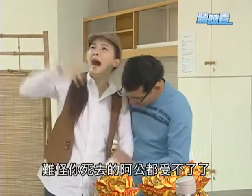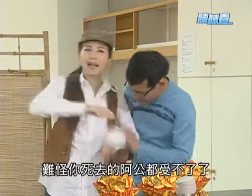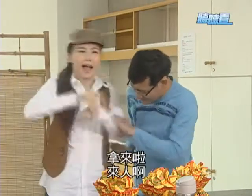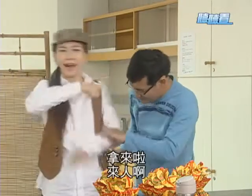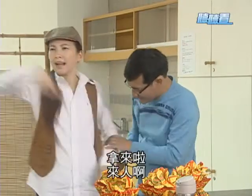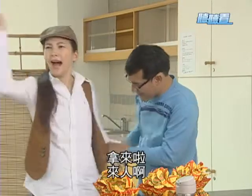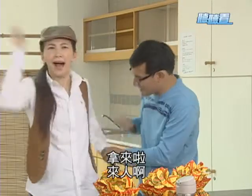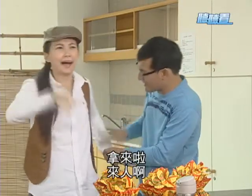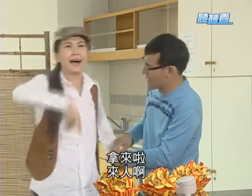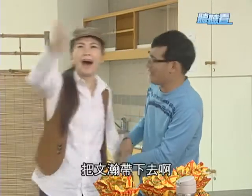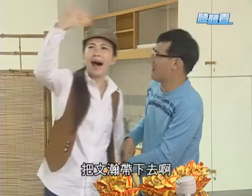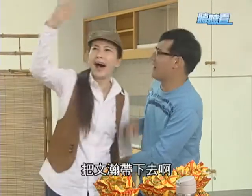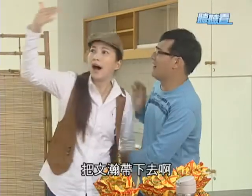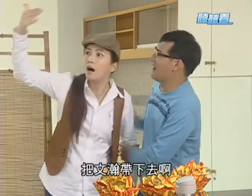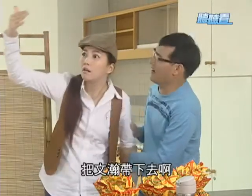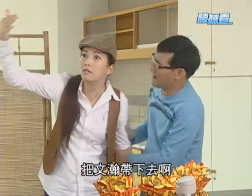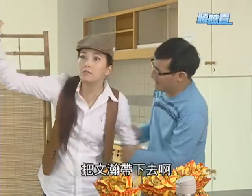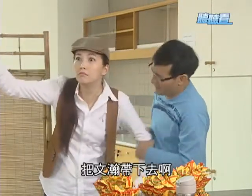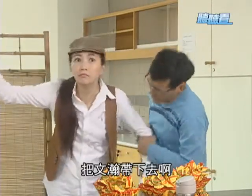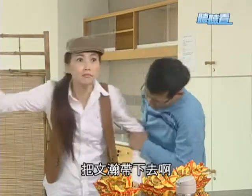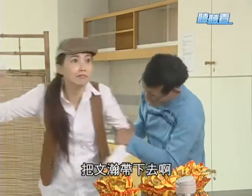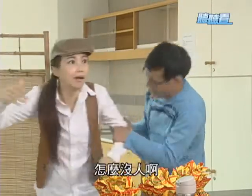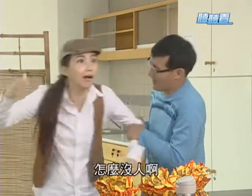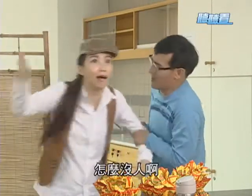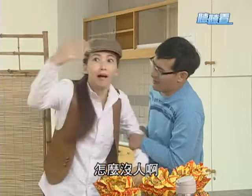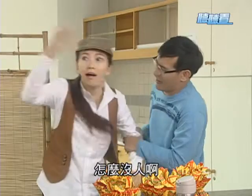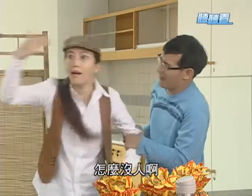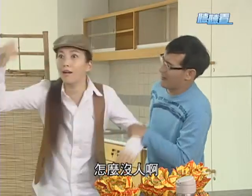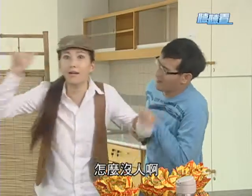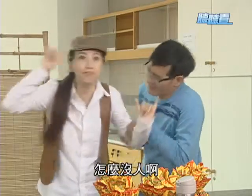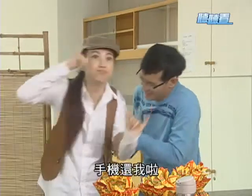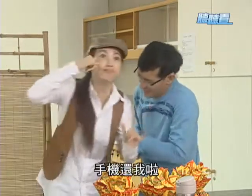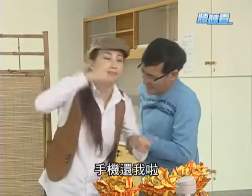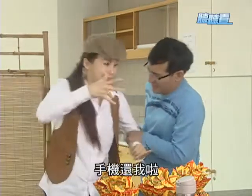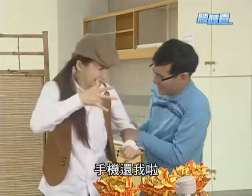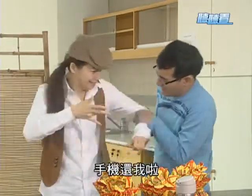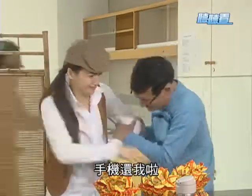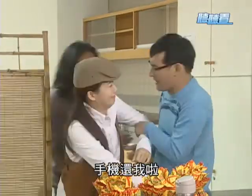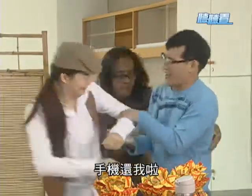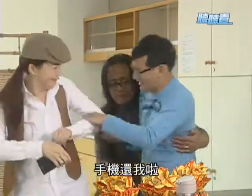来人啦，把我还带下去啊！ 哎， 人呢？ 手机还我啦！